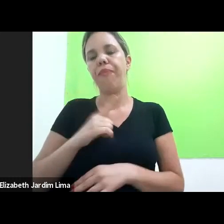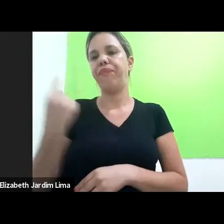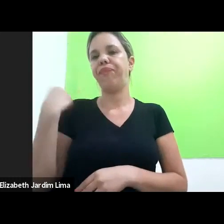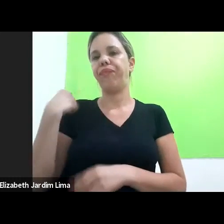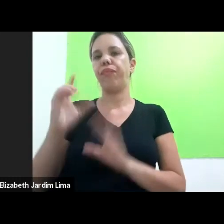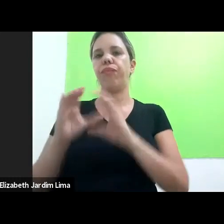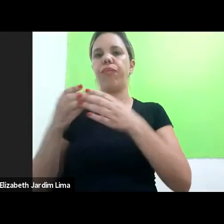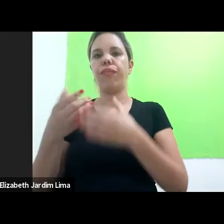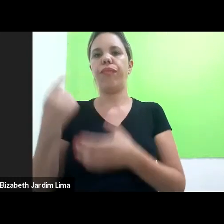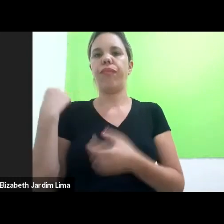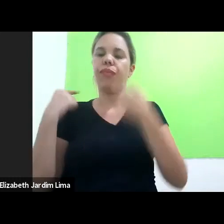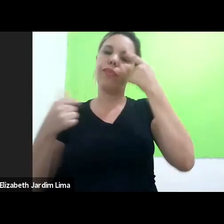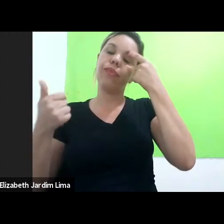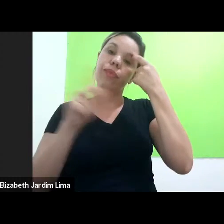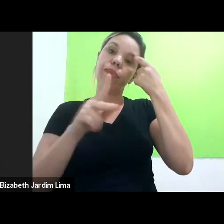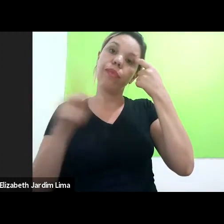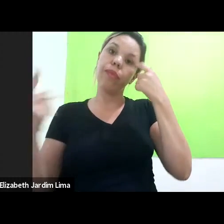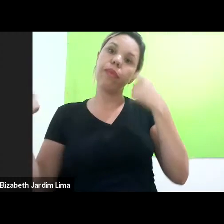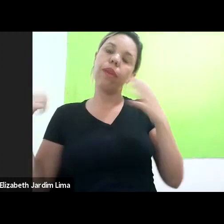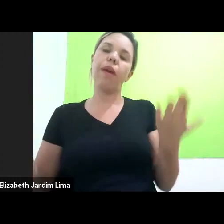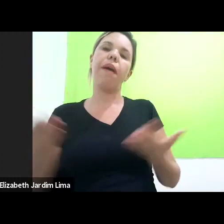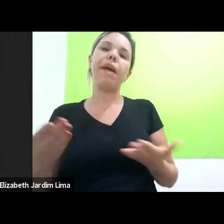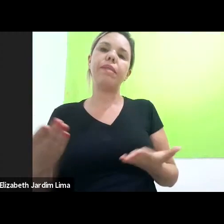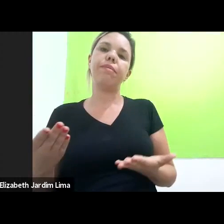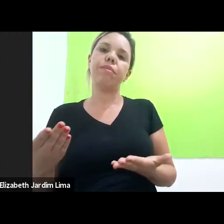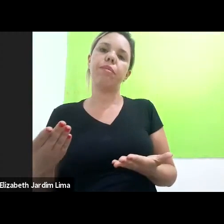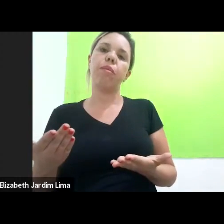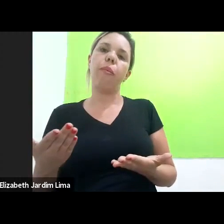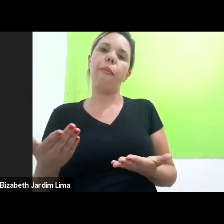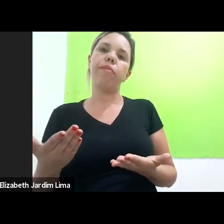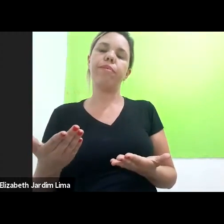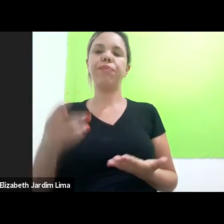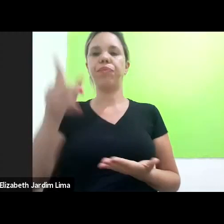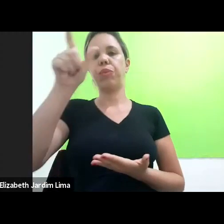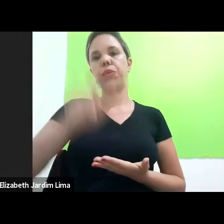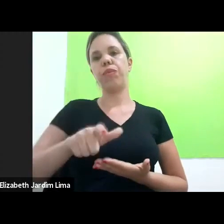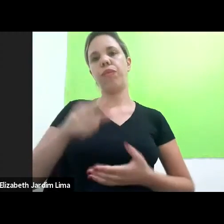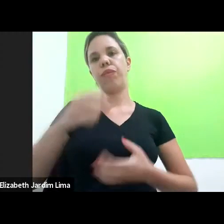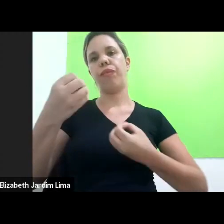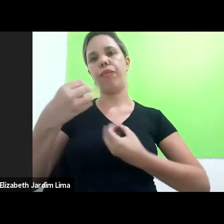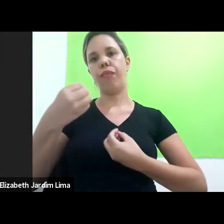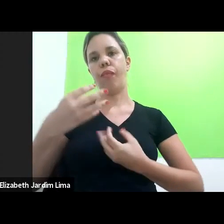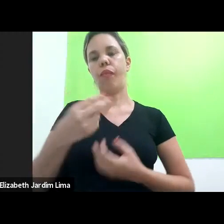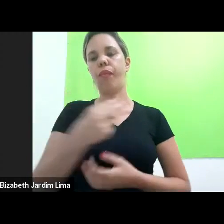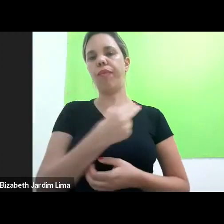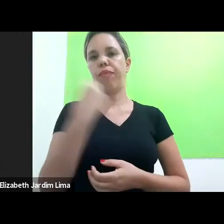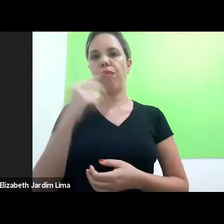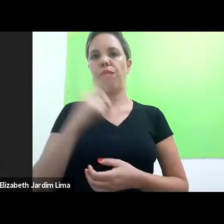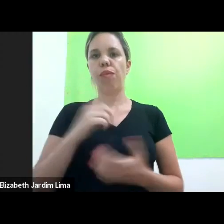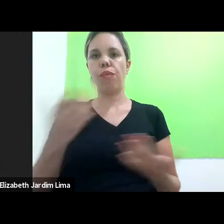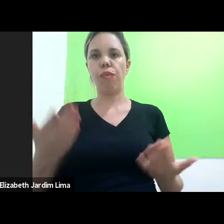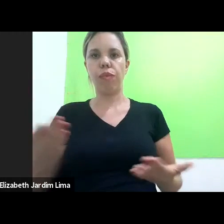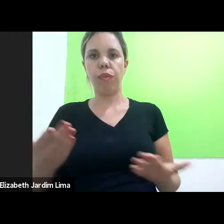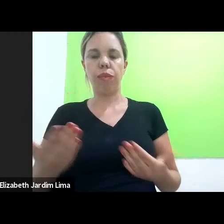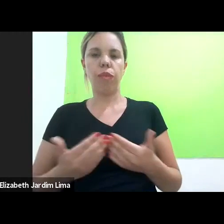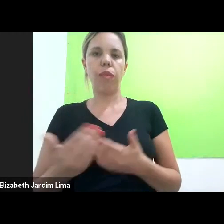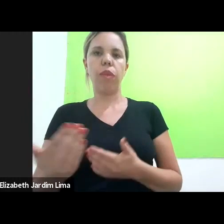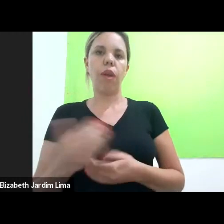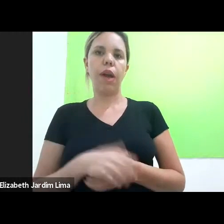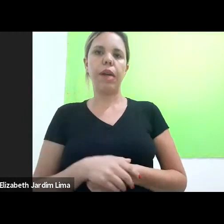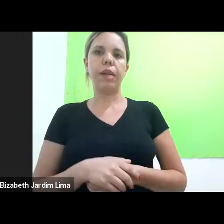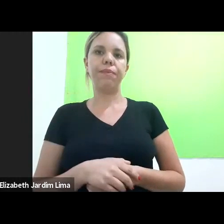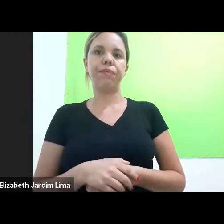comunidade, né? Meu professor, que hoje, enfim, foi a pessoa que me ensinou o nome que eu tenho hoje a partir